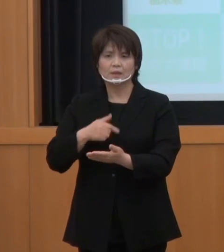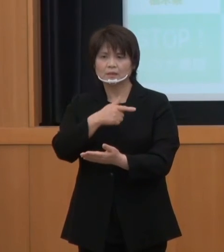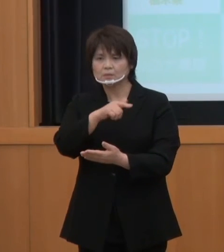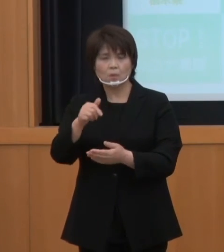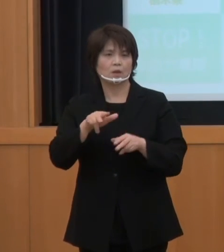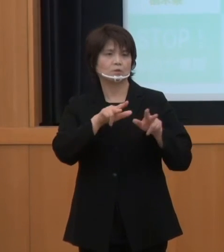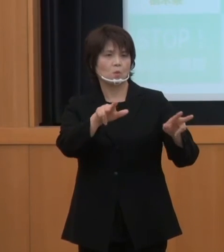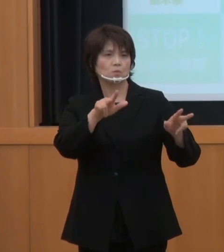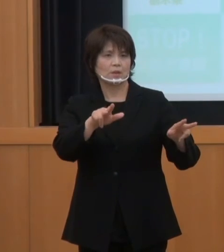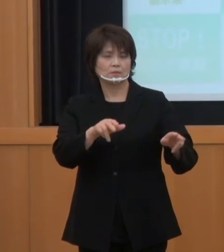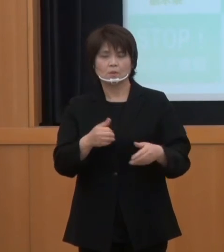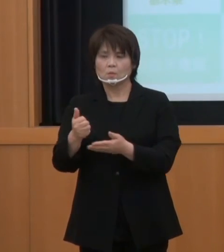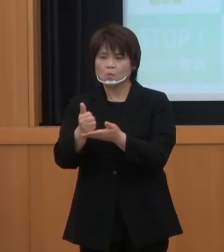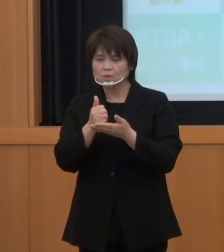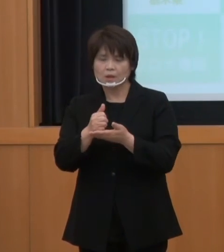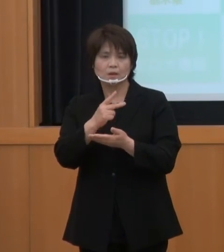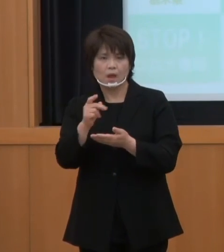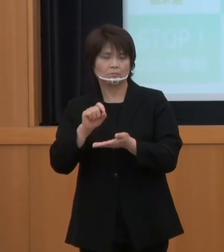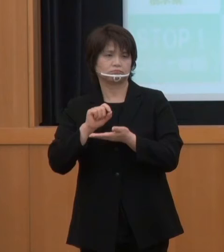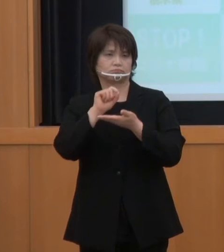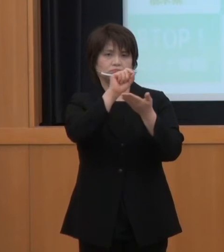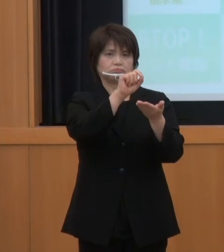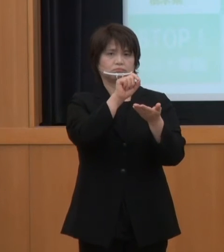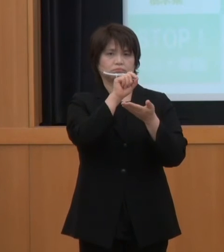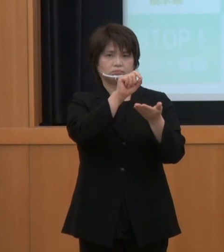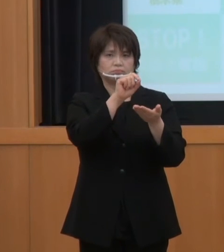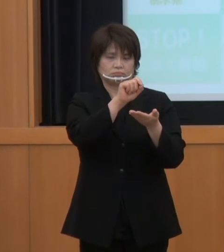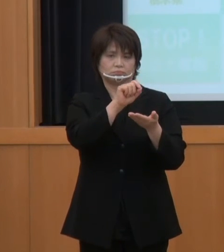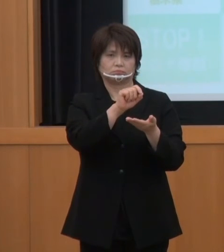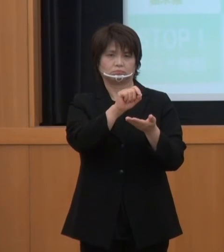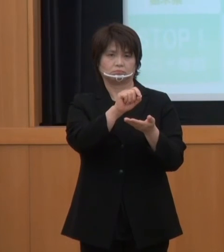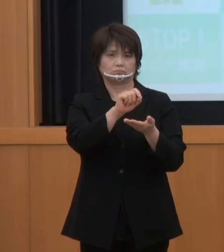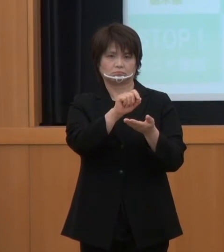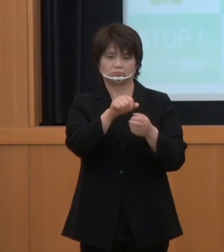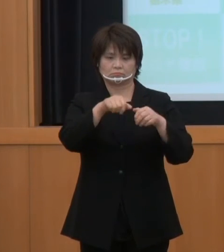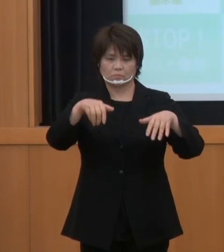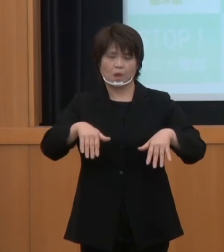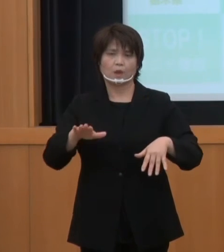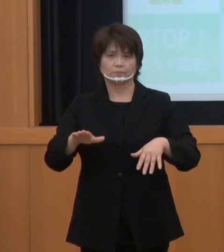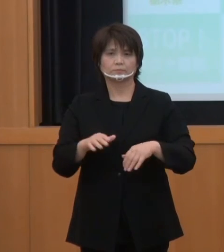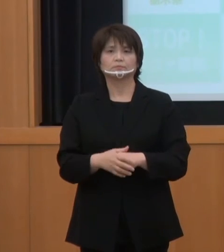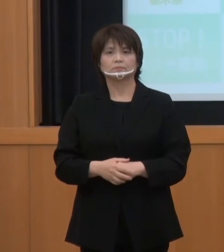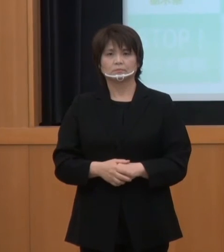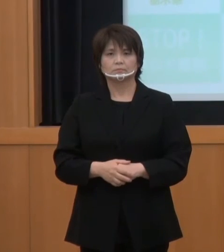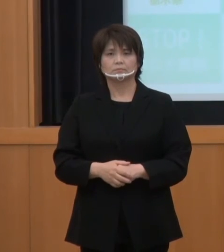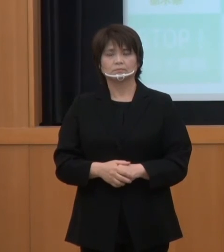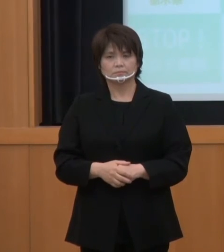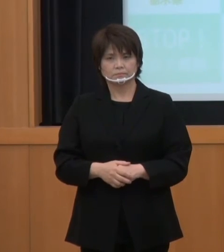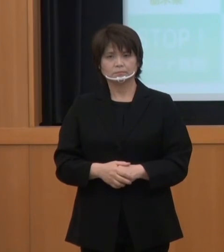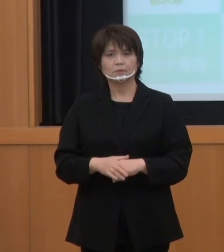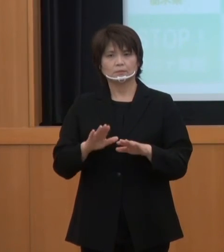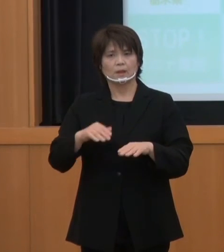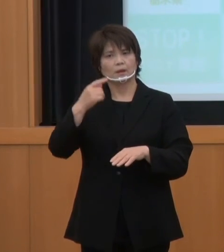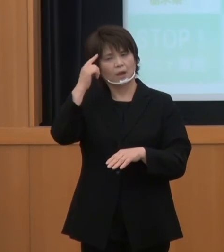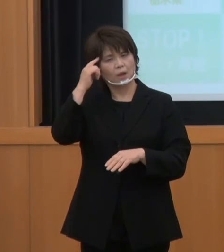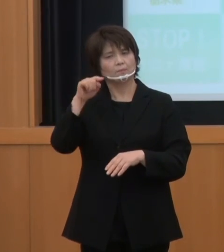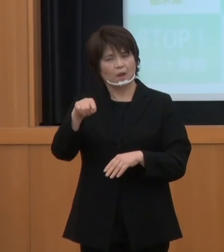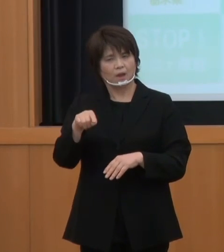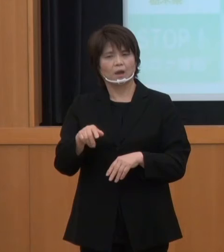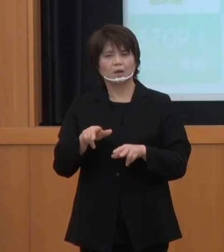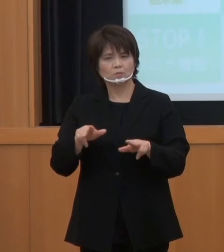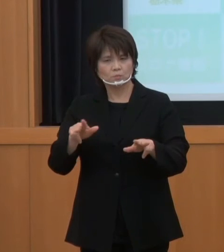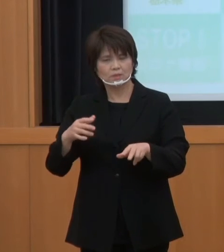行政側にそういう利用者の意見が届くような仕組み、両面、今考えられることとしては両面